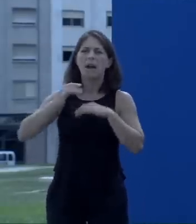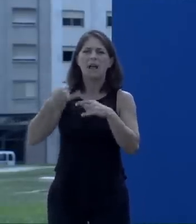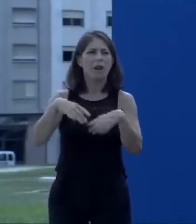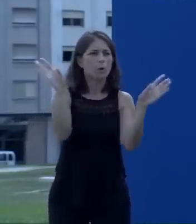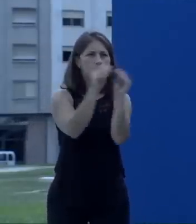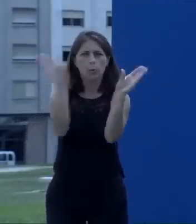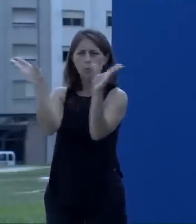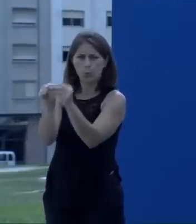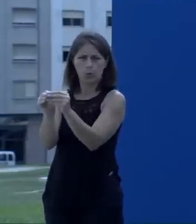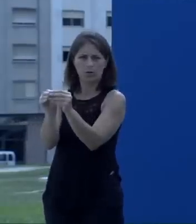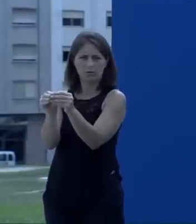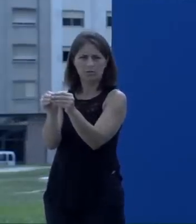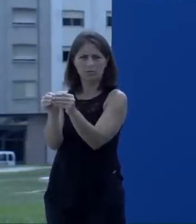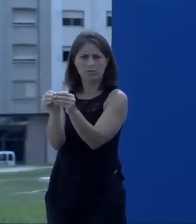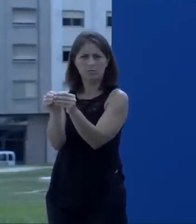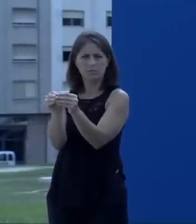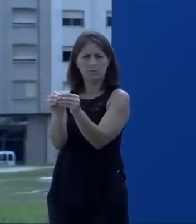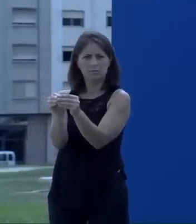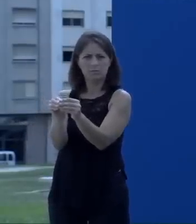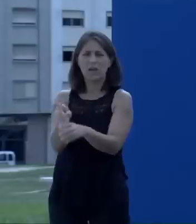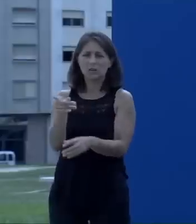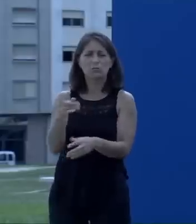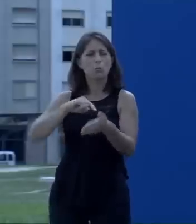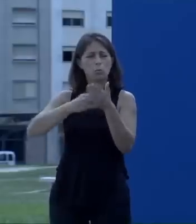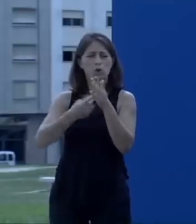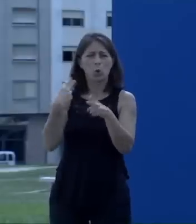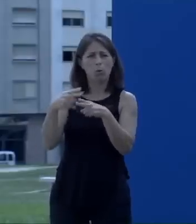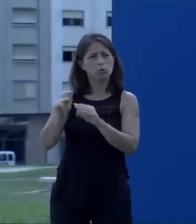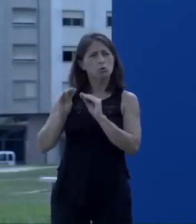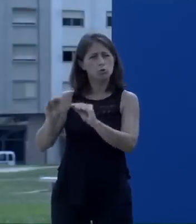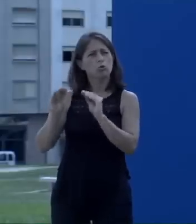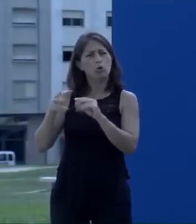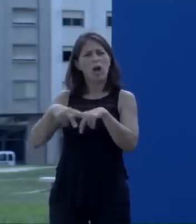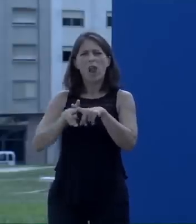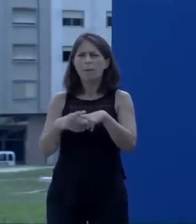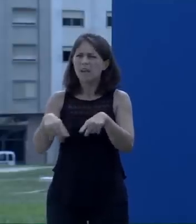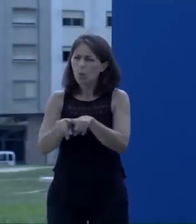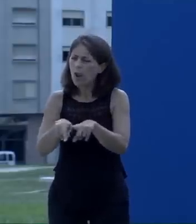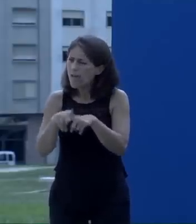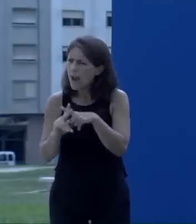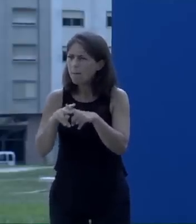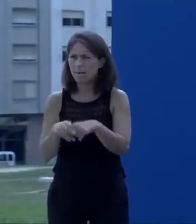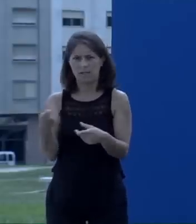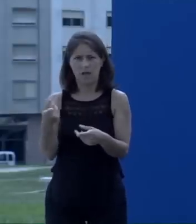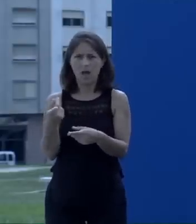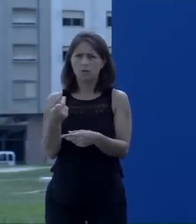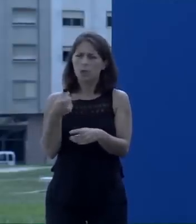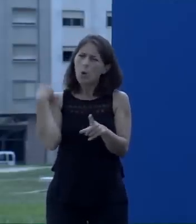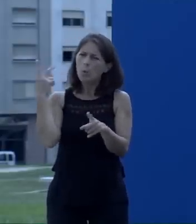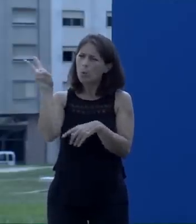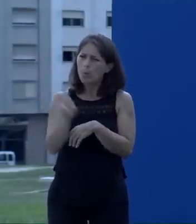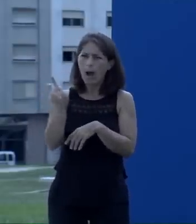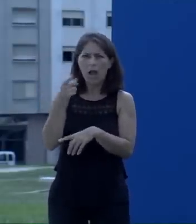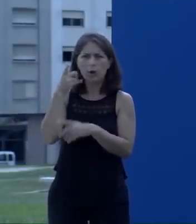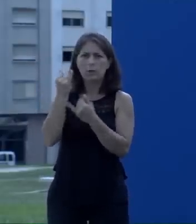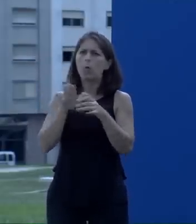cousa. Por iso o proxecto político de Marea é unha ferramenta política útil que ven para quedarse